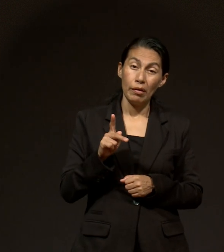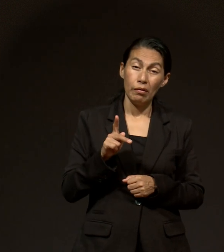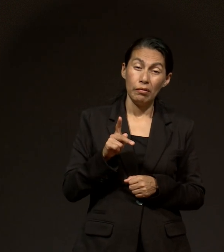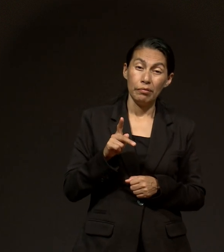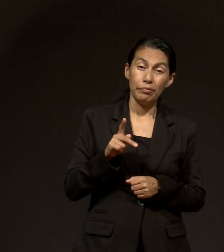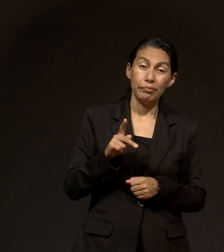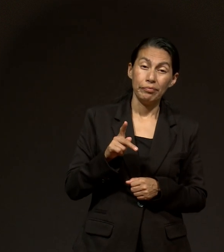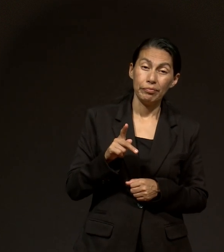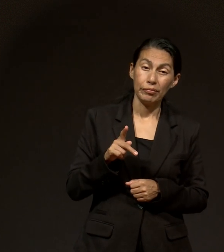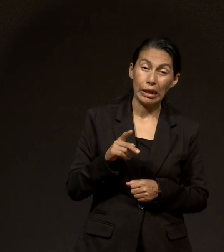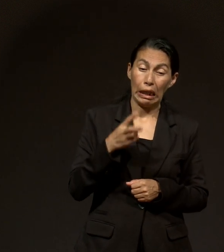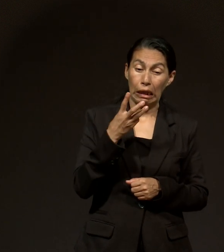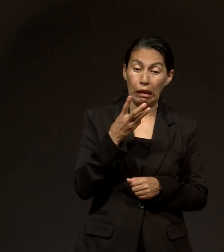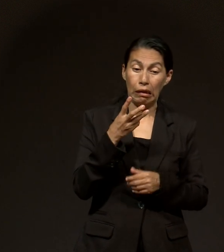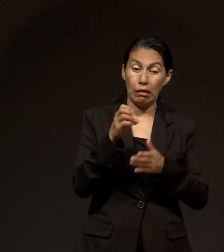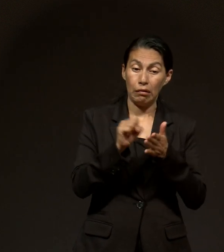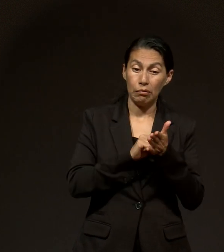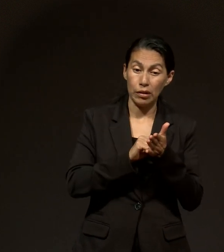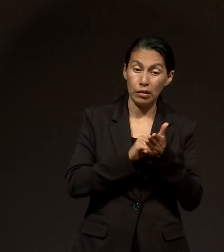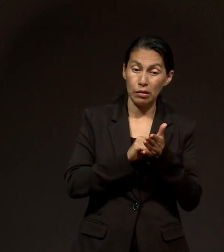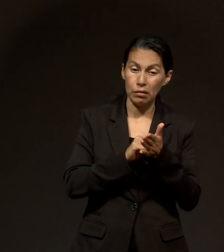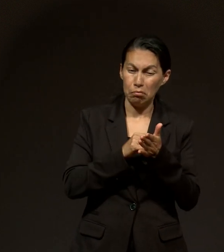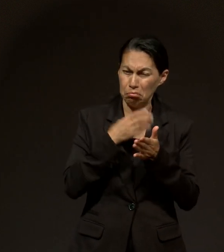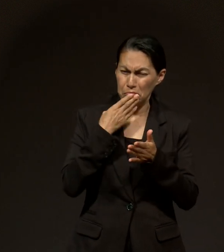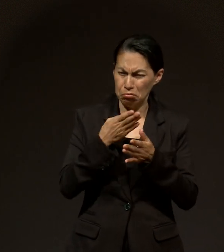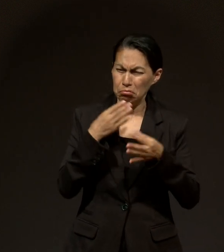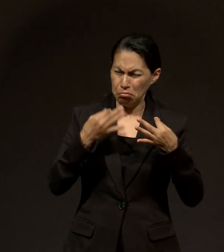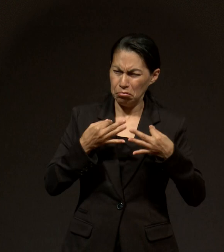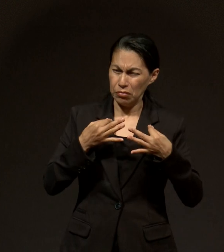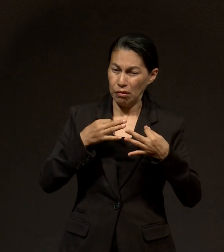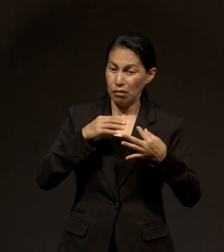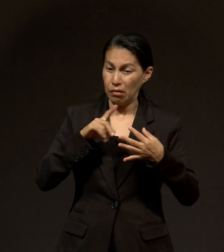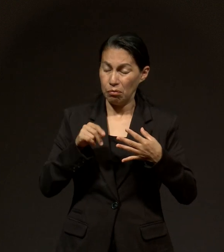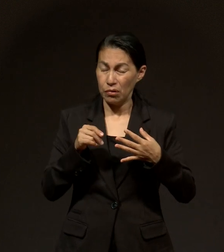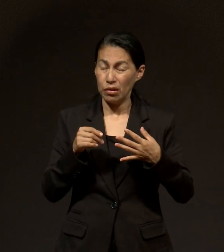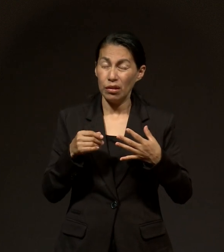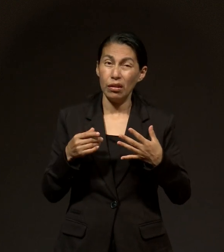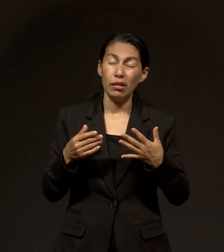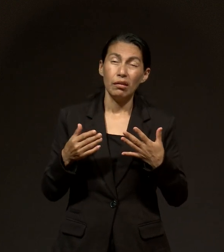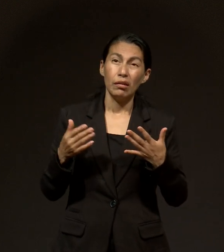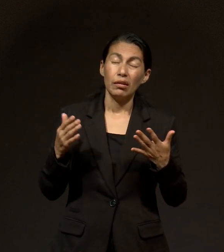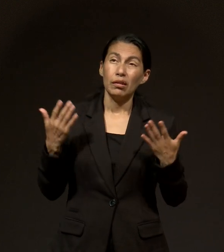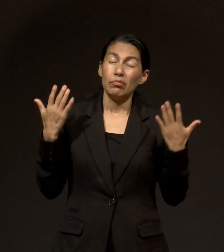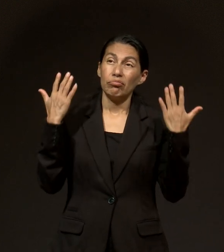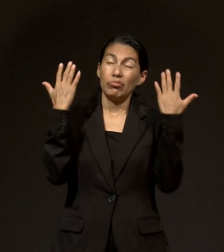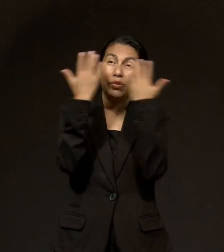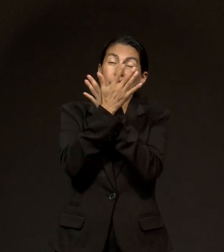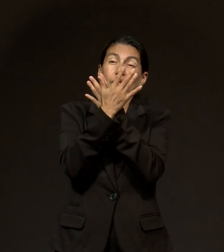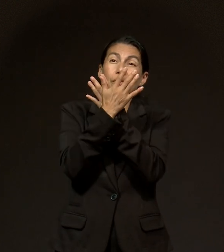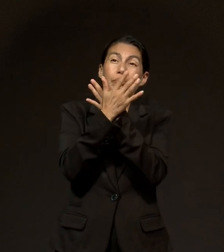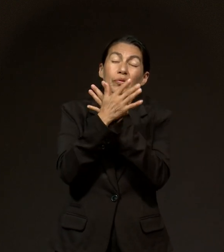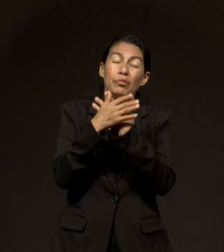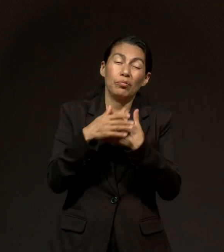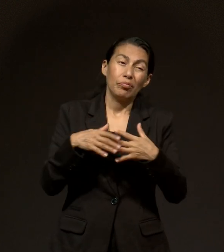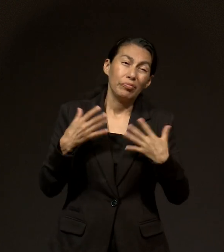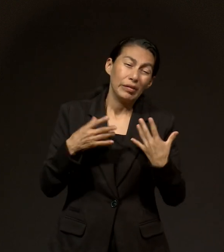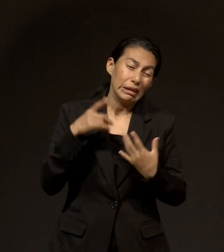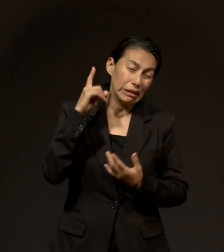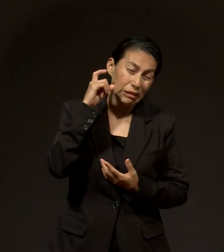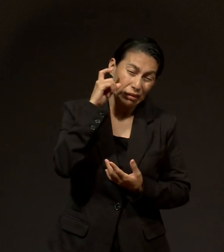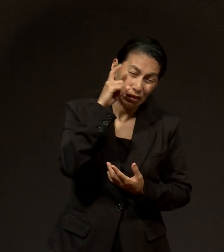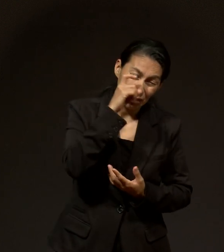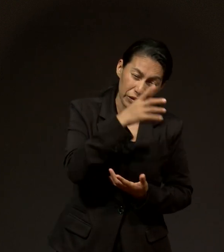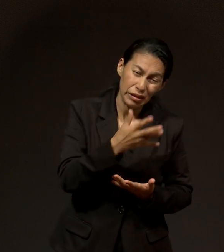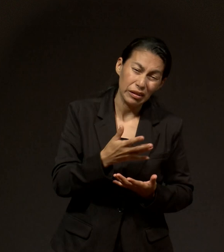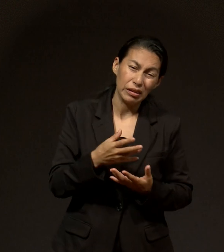Pero a la mitad del semestre, pum, yo sentí, no, era, yo